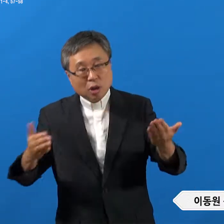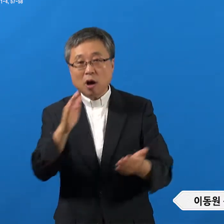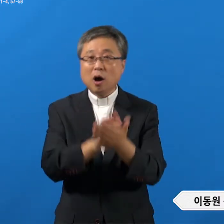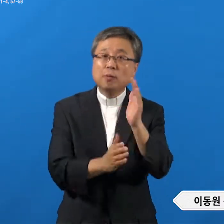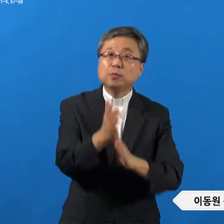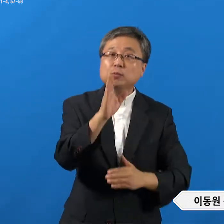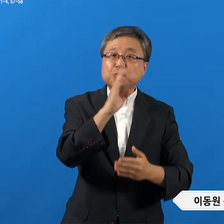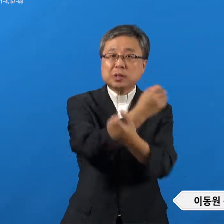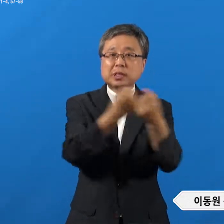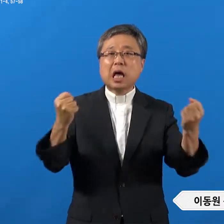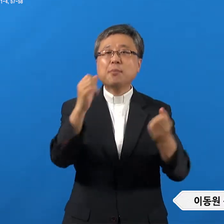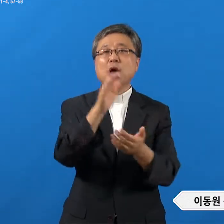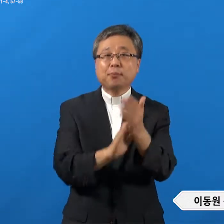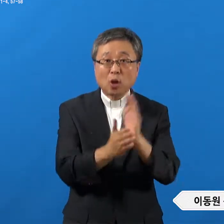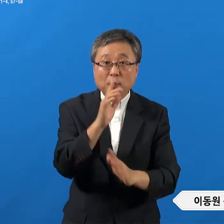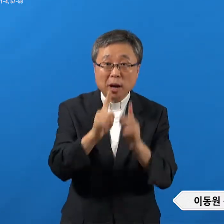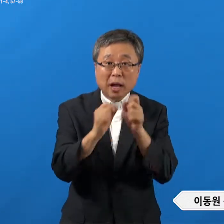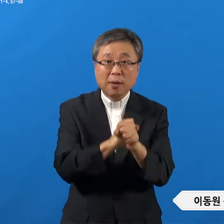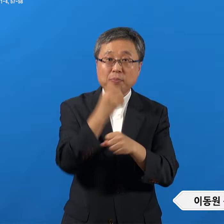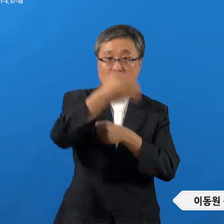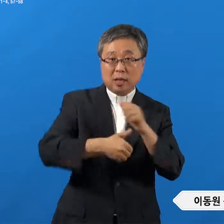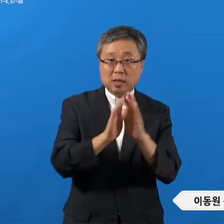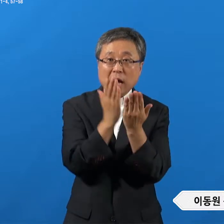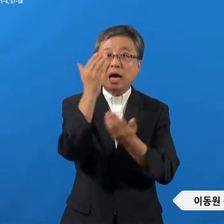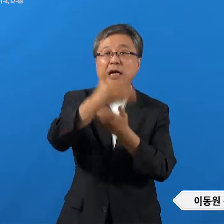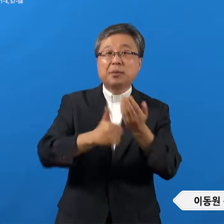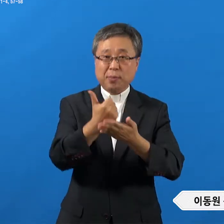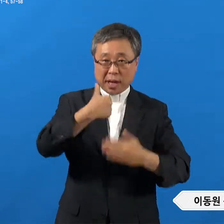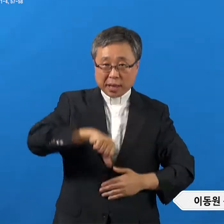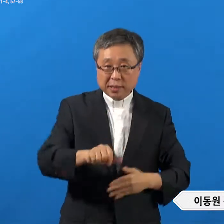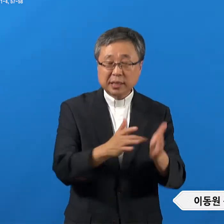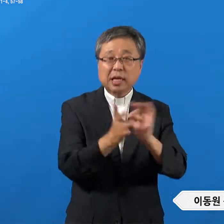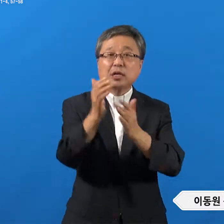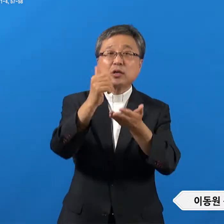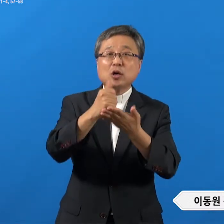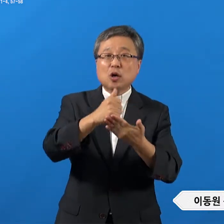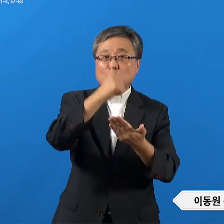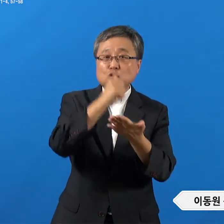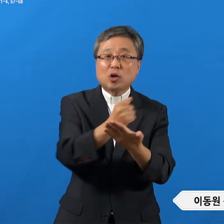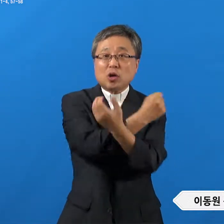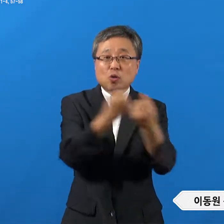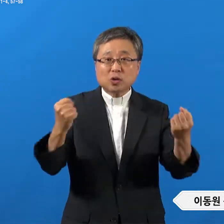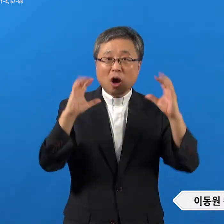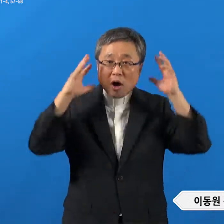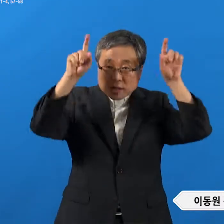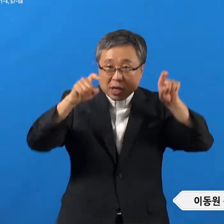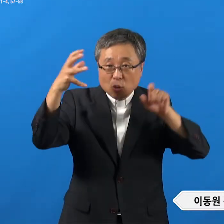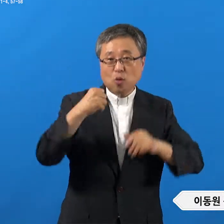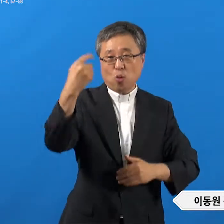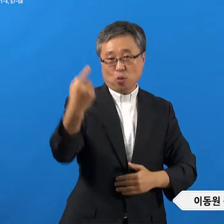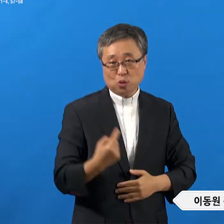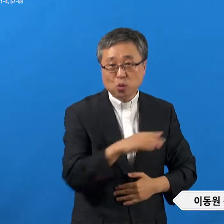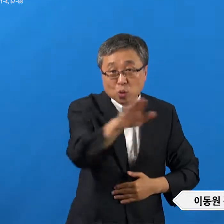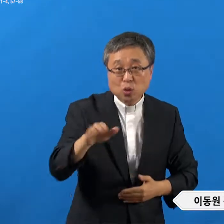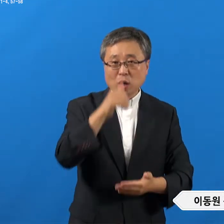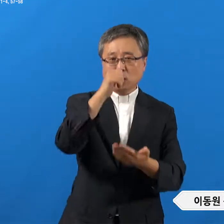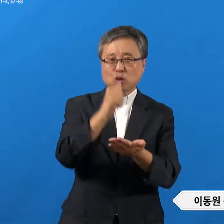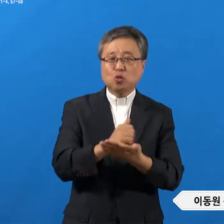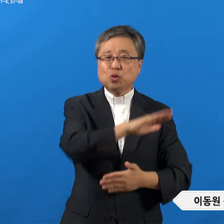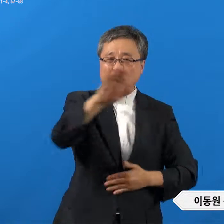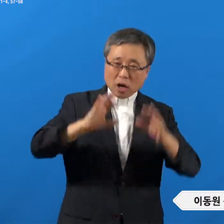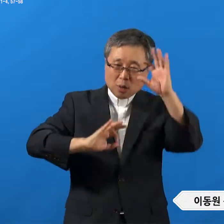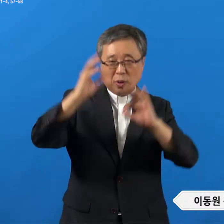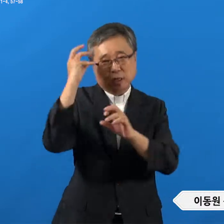없은즉 사함이 없다고 말합니다. 성경은 하나님의 아들 예수가 속죄의 어린 양으로 오셔서 우리의 죄, 우리의